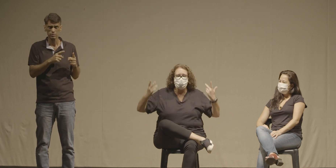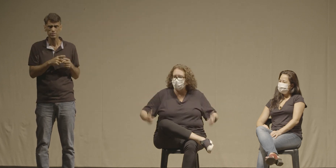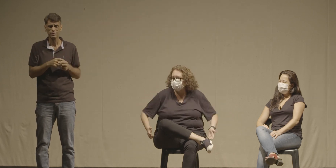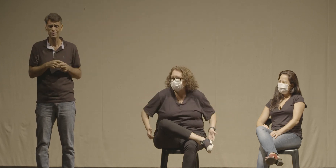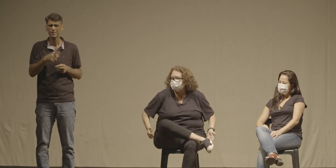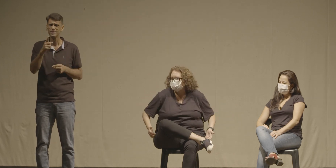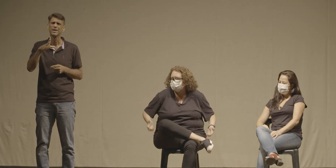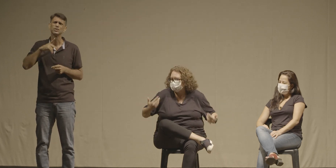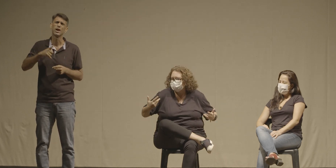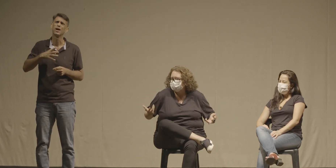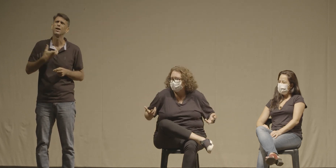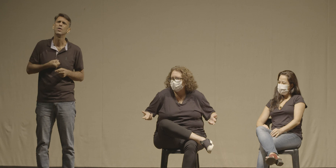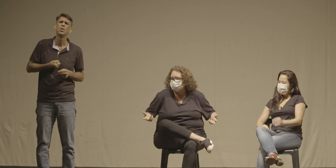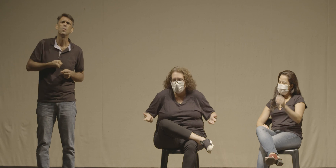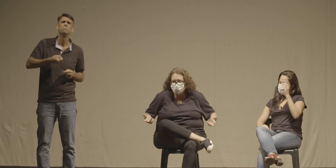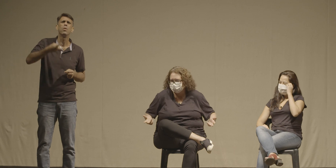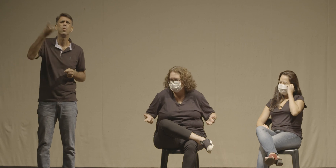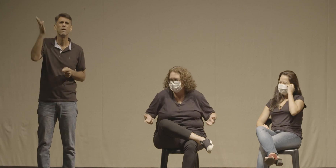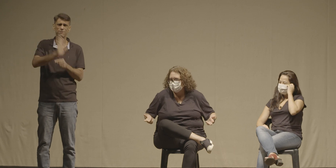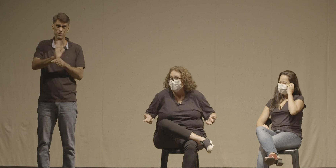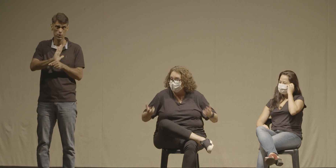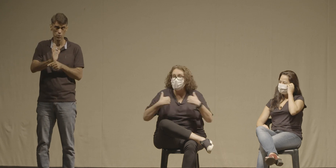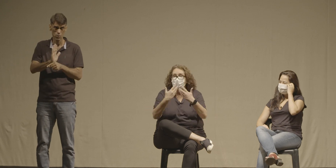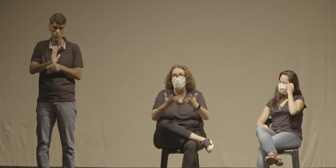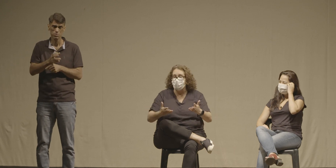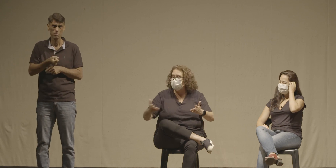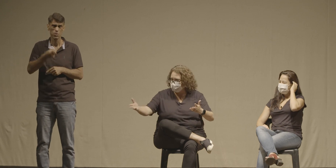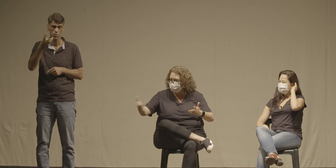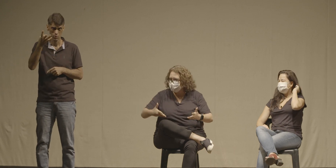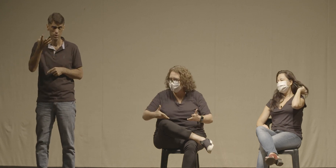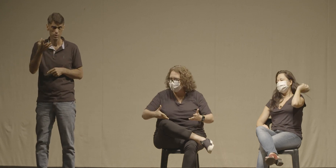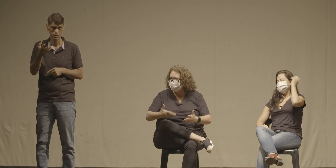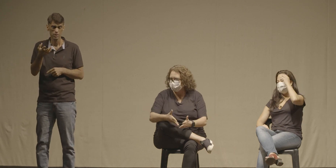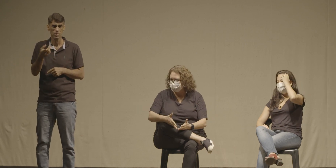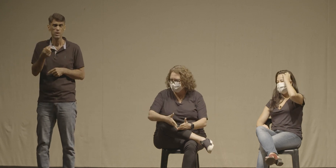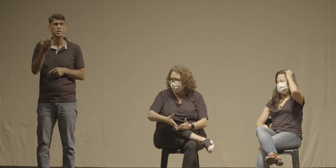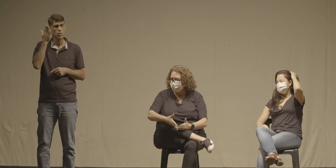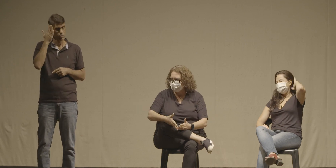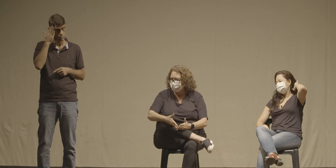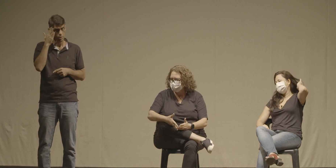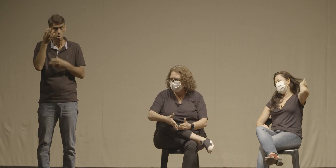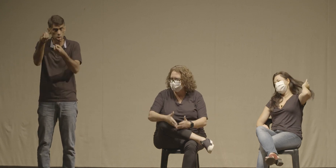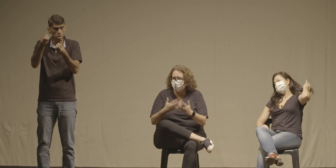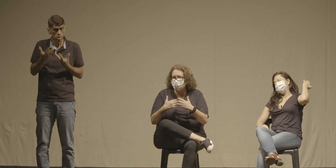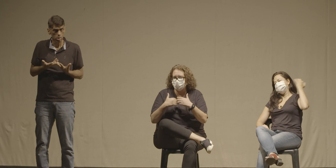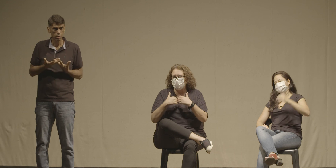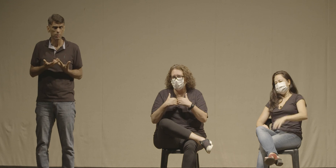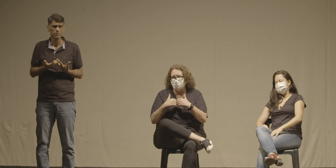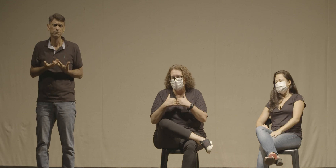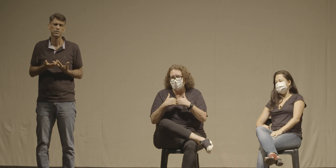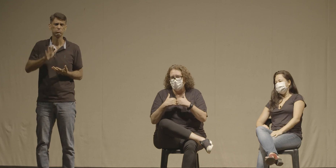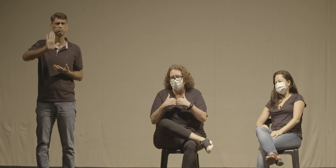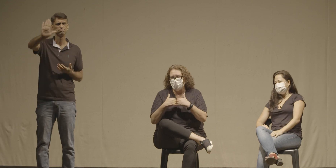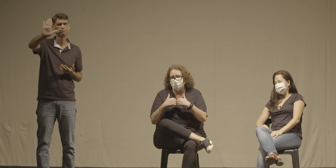lá quantos longas nas costas. Eu quero ouvir esse profissional. Eu não quero